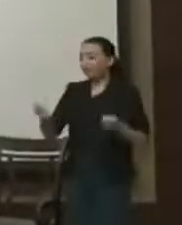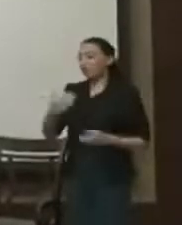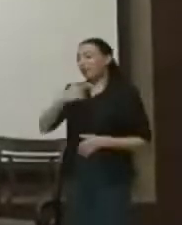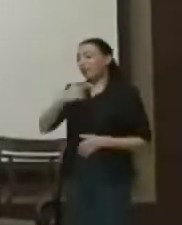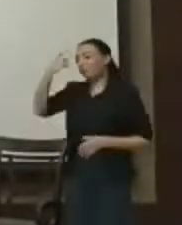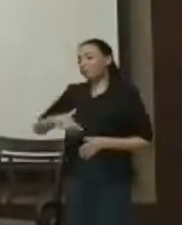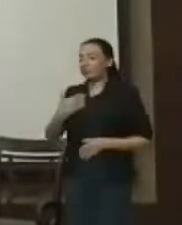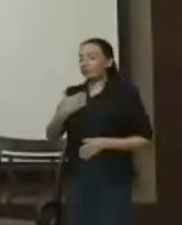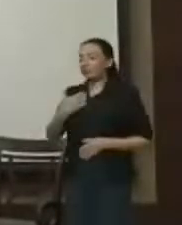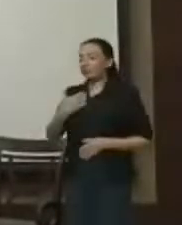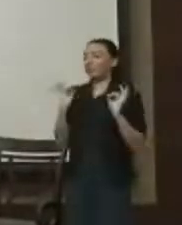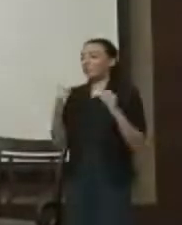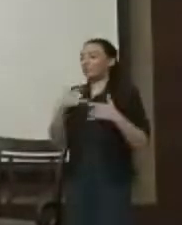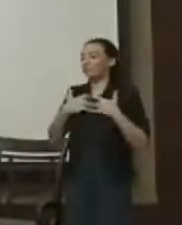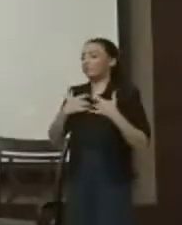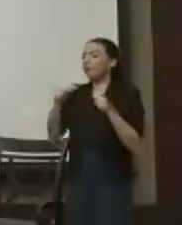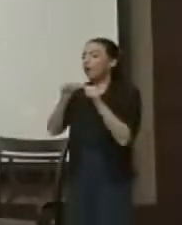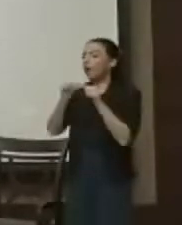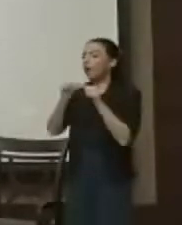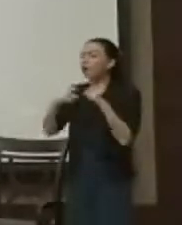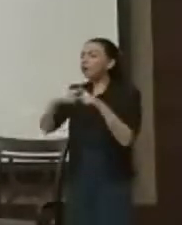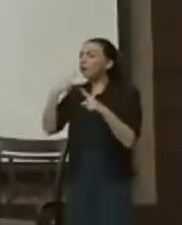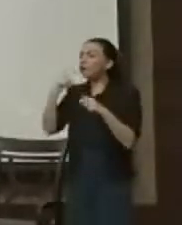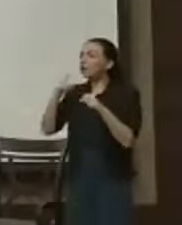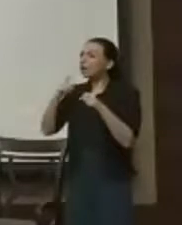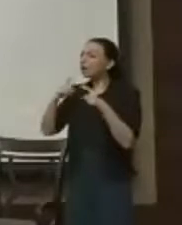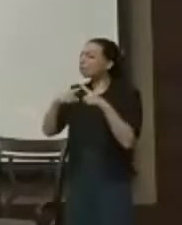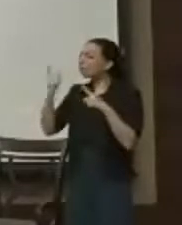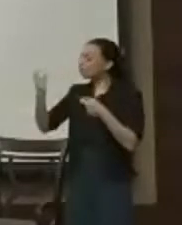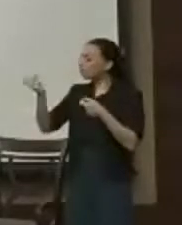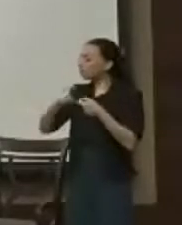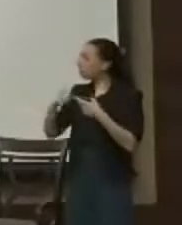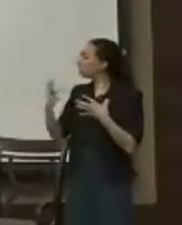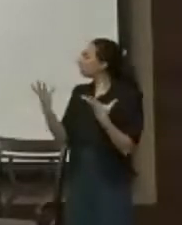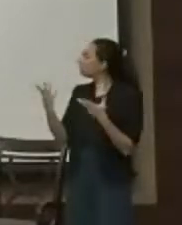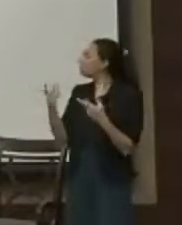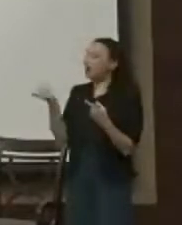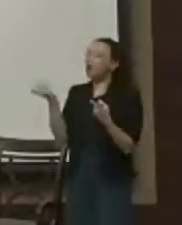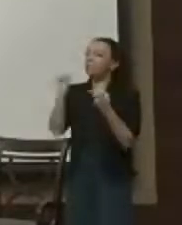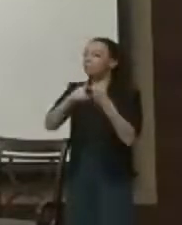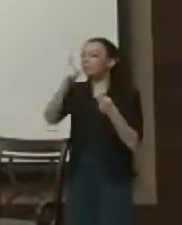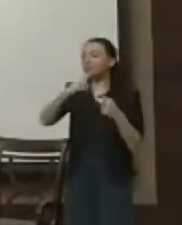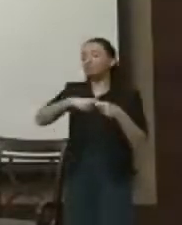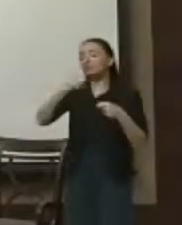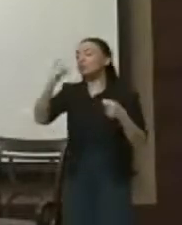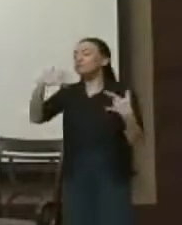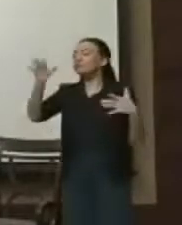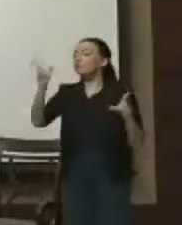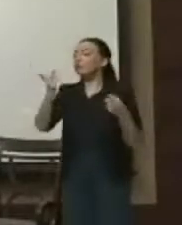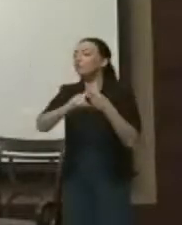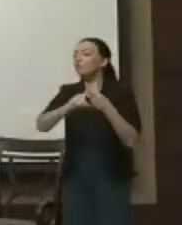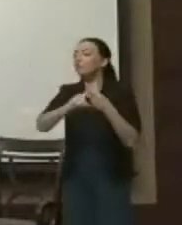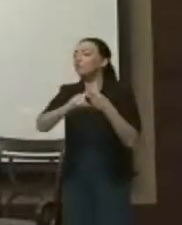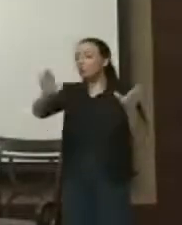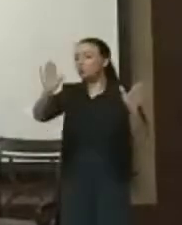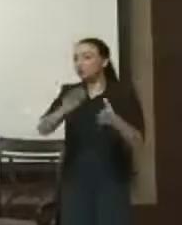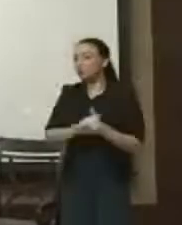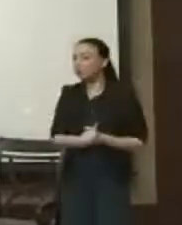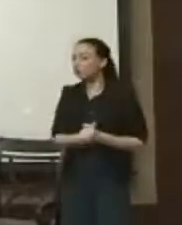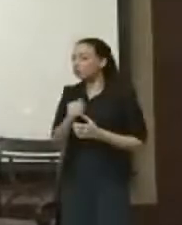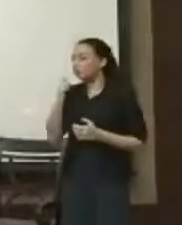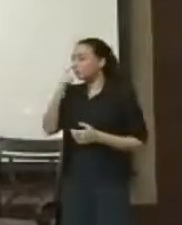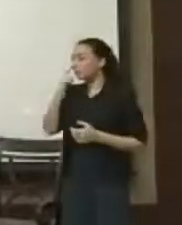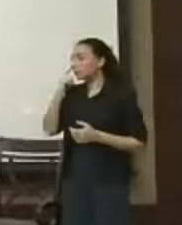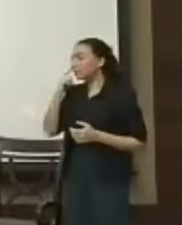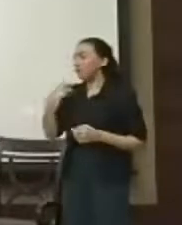रहा है. Ankit has not been able to join us because of some emergency. He as he's trying to join